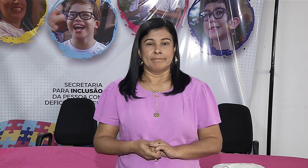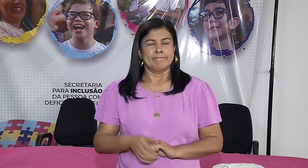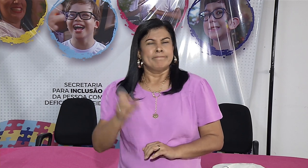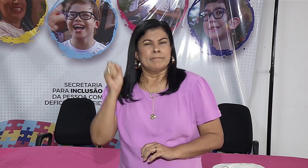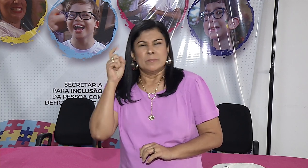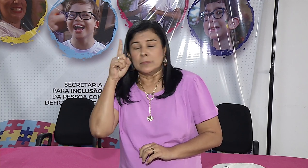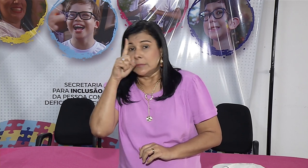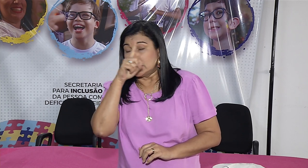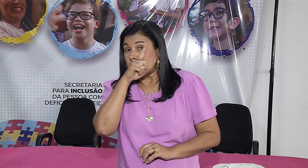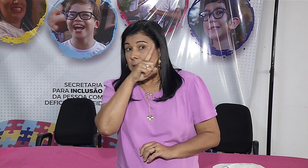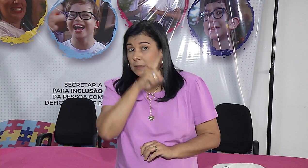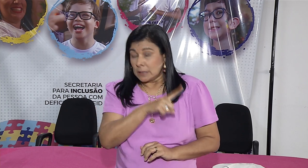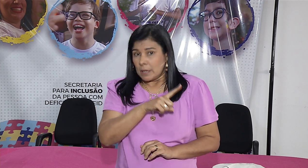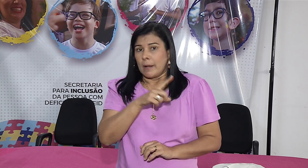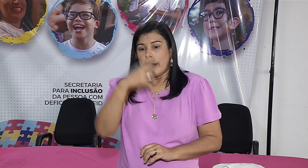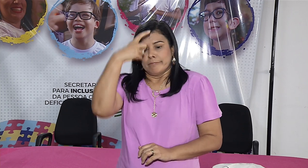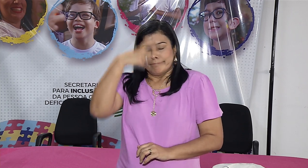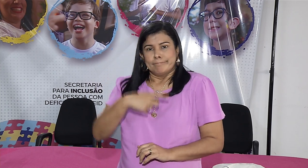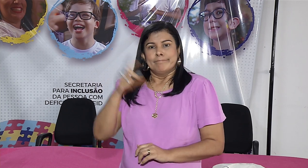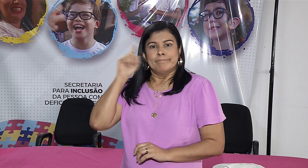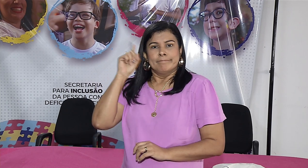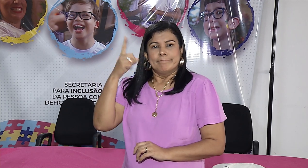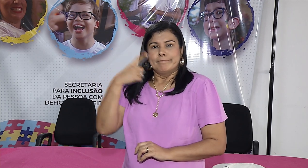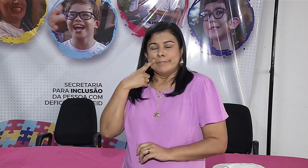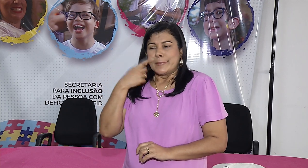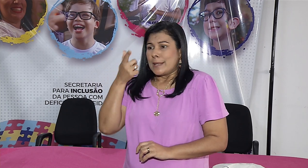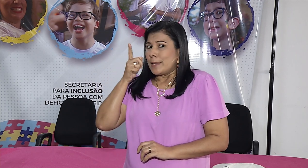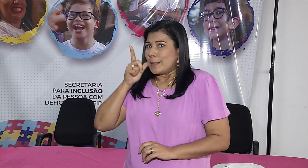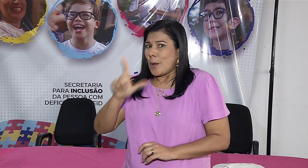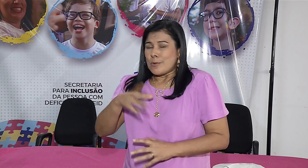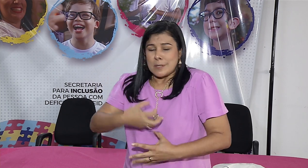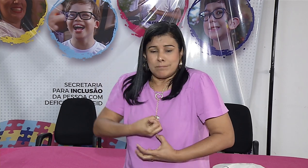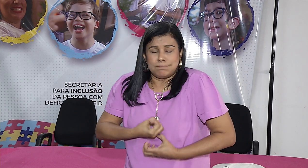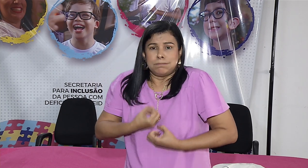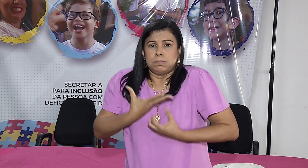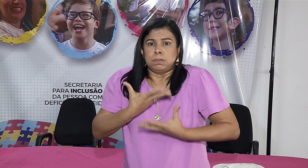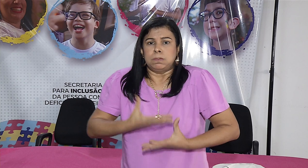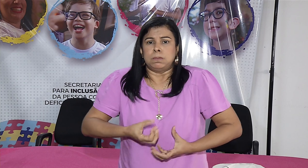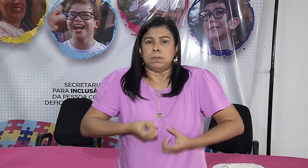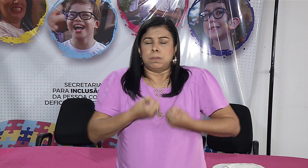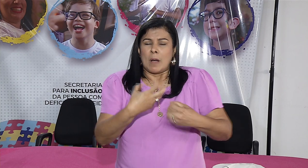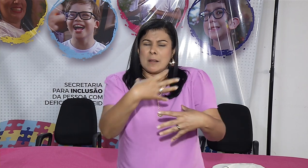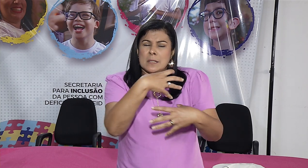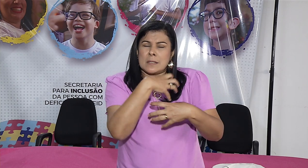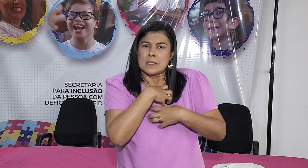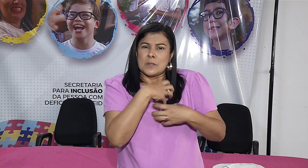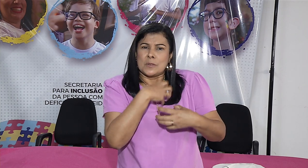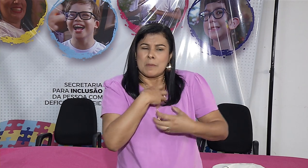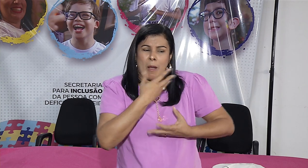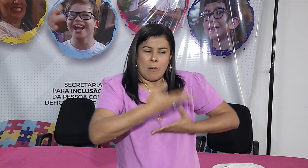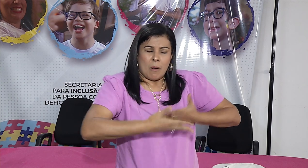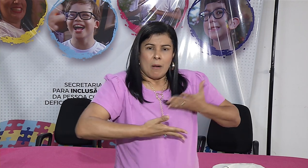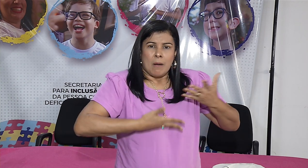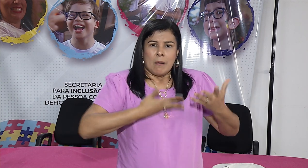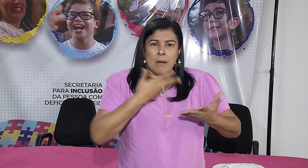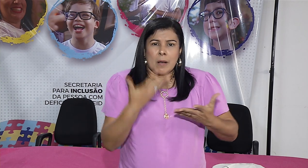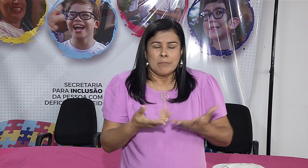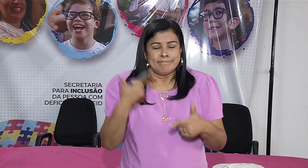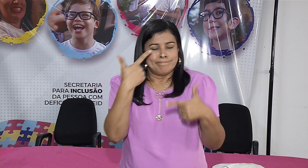É muito difícil ser surdo e não conseguir me expressar, falar o que eu sinto, falar dos meus